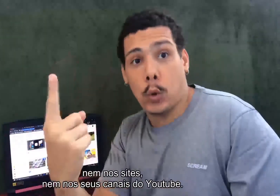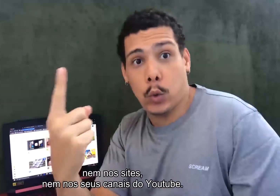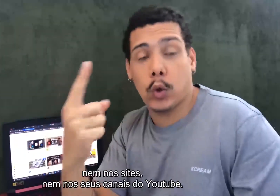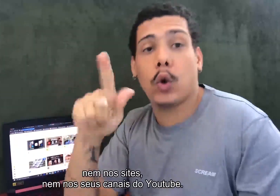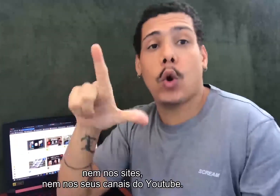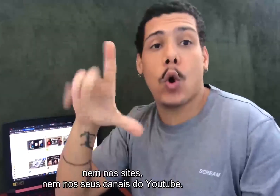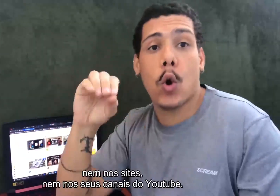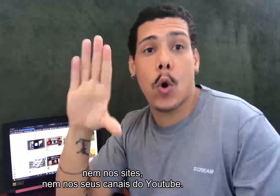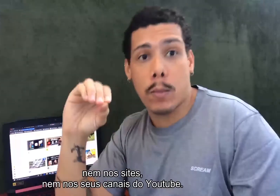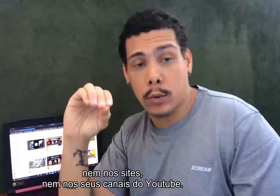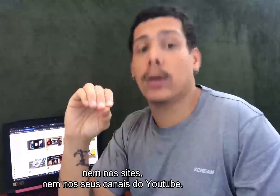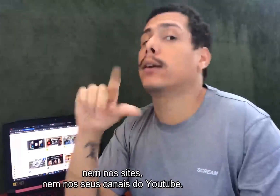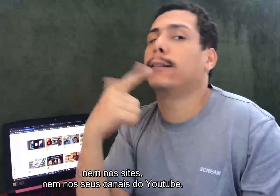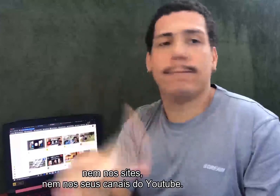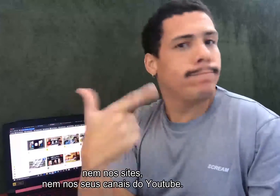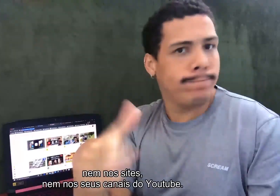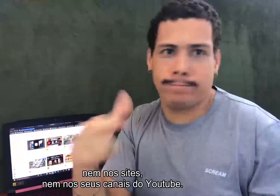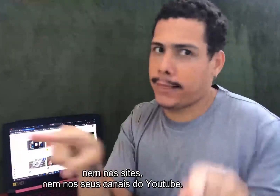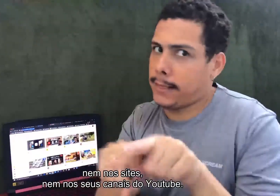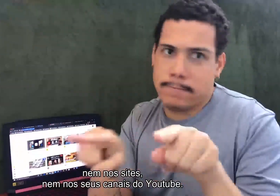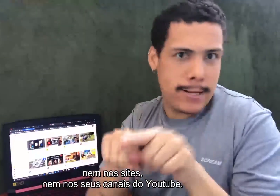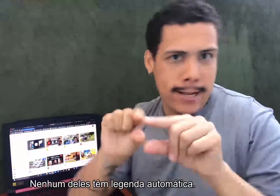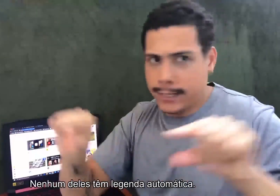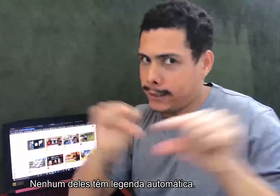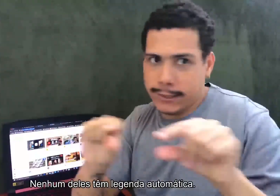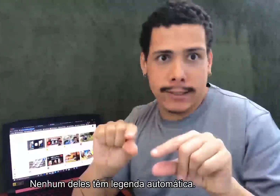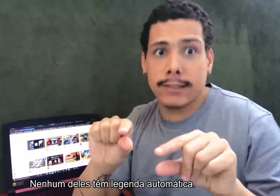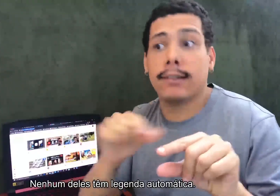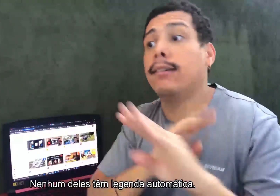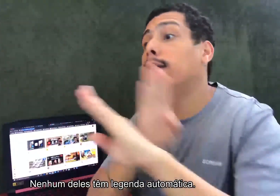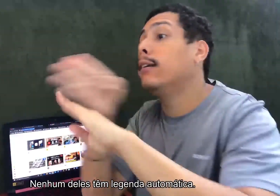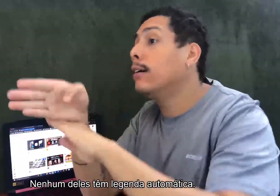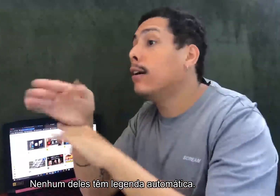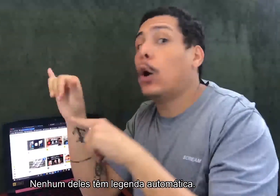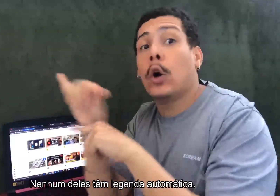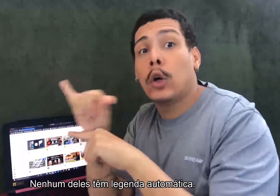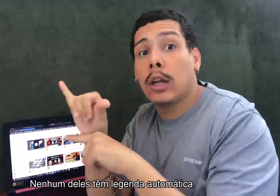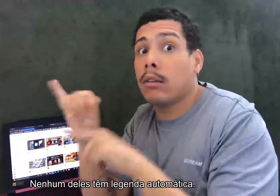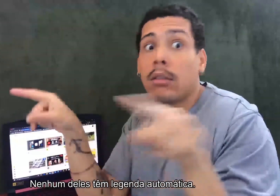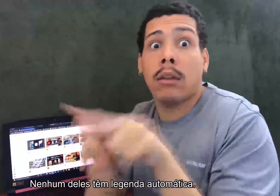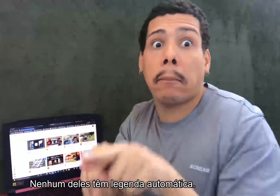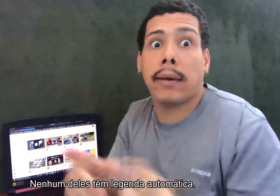Nem nos sites, nem nos seus canais do YouTube. Nenhum deles tem legenda automática.